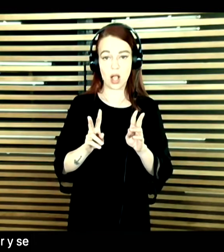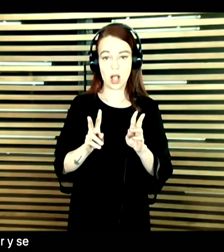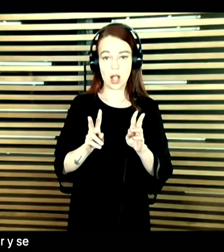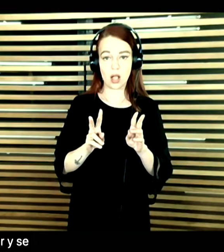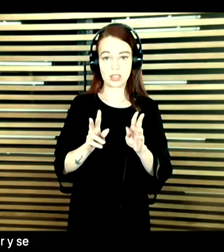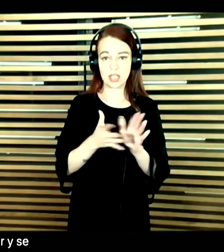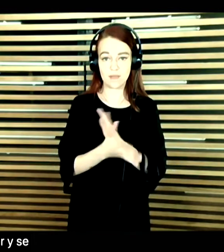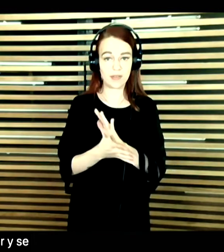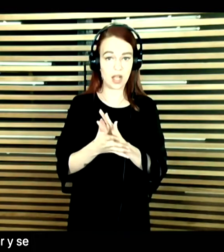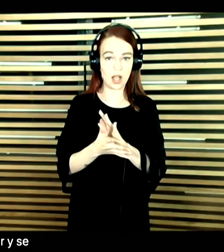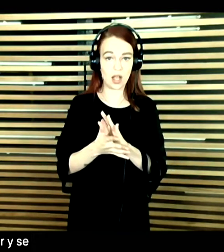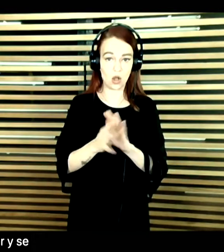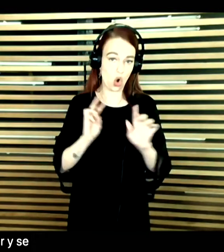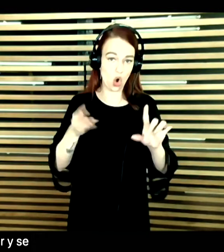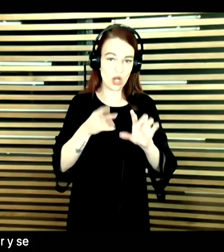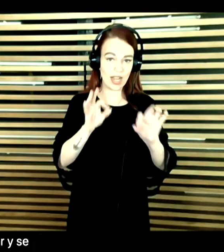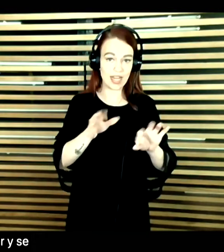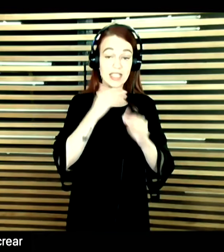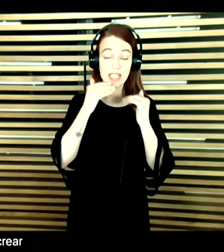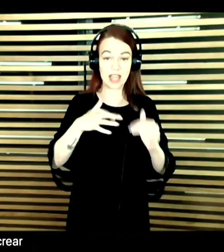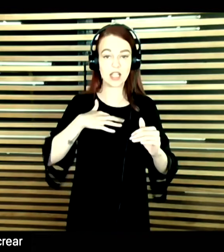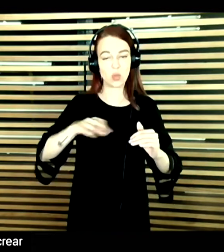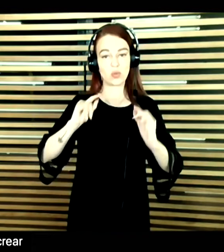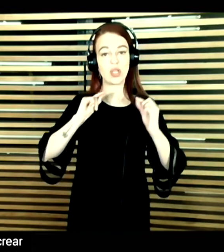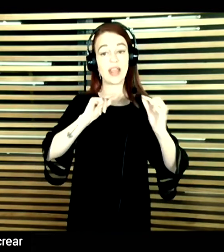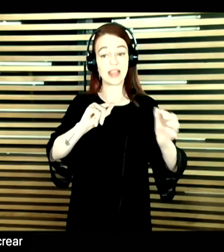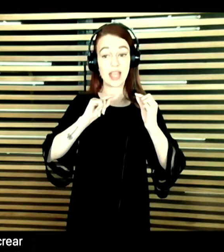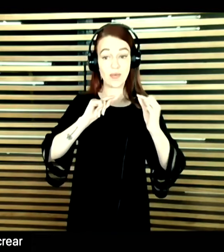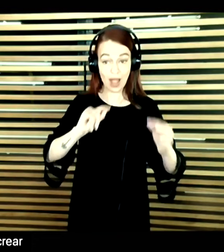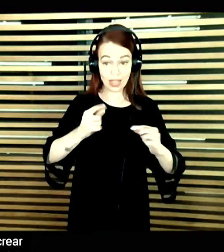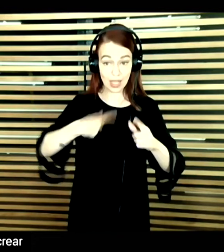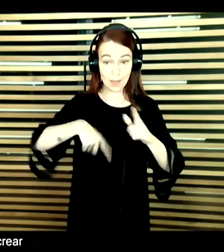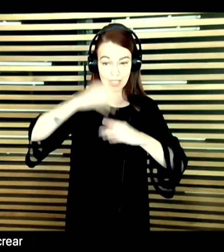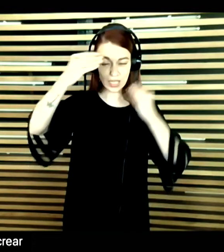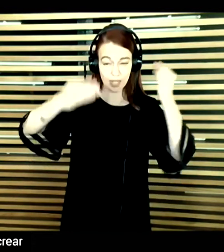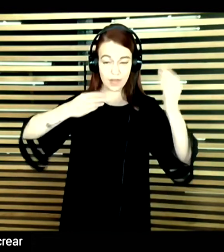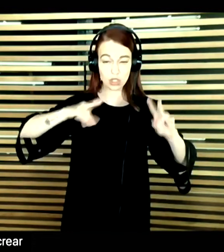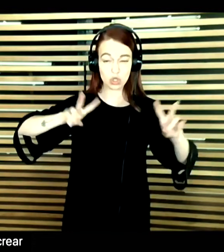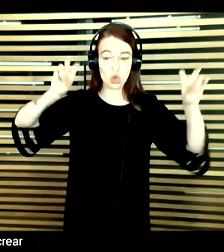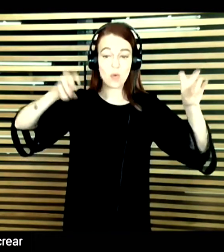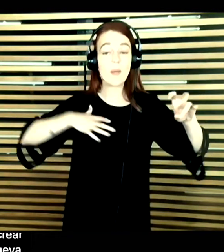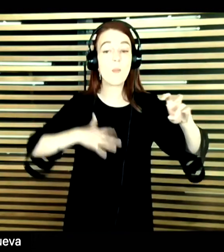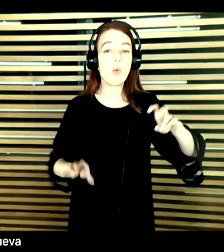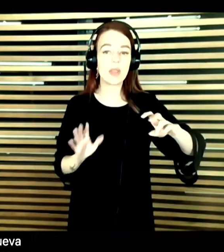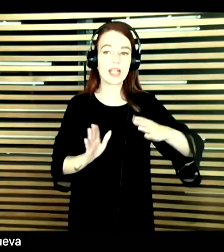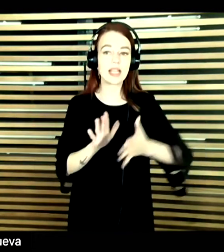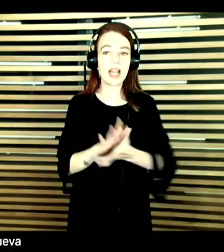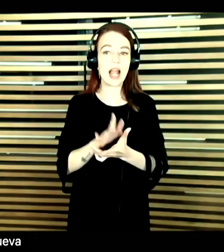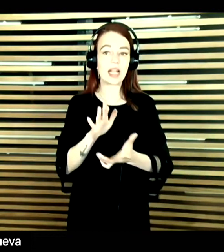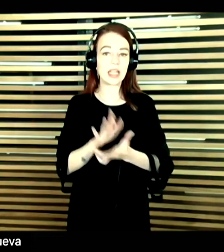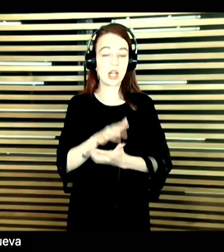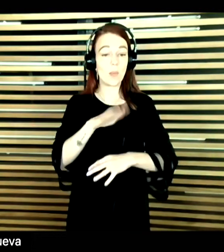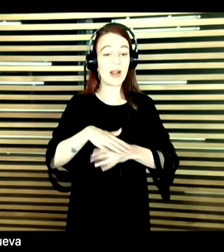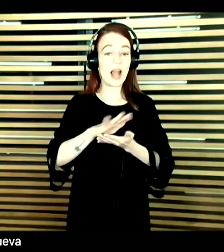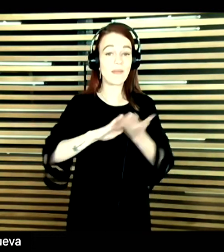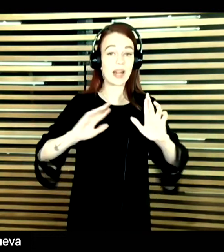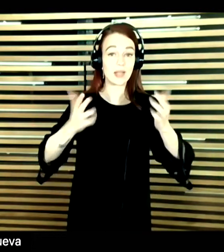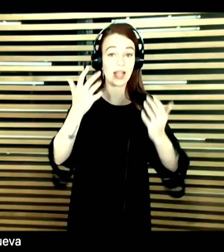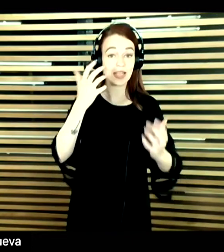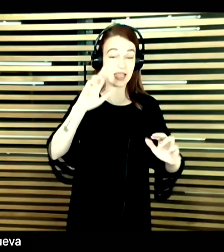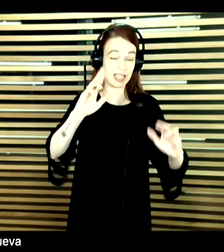permitirá abrir un nuevo canal de debate y reflexión, más pausado quizás, para abordar temas artísticos en